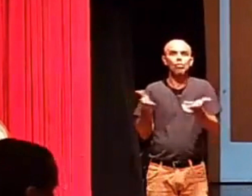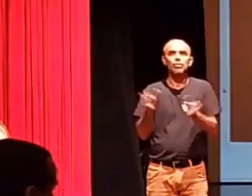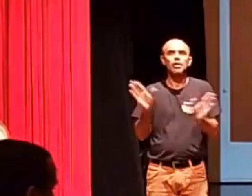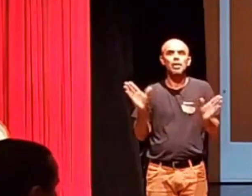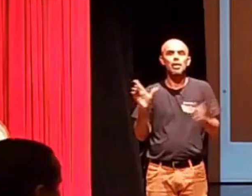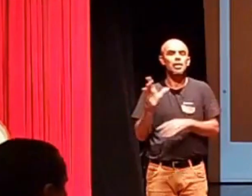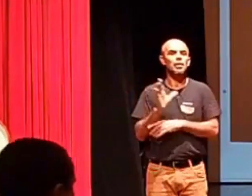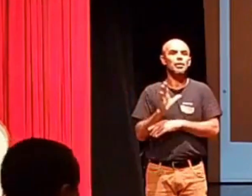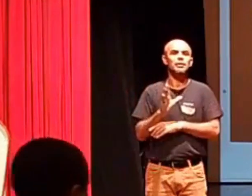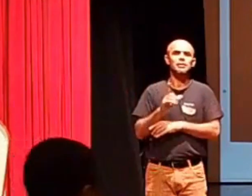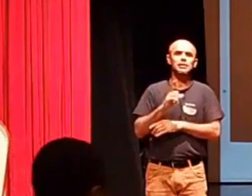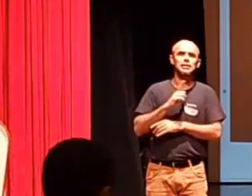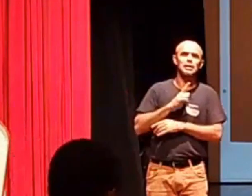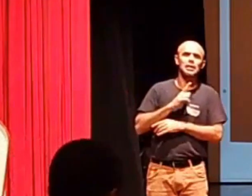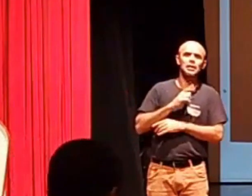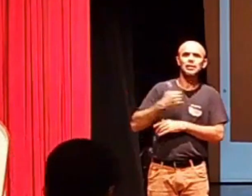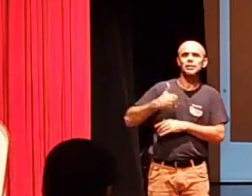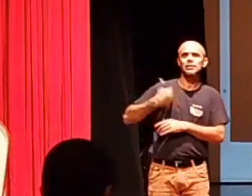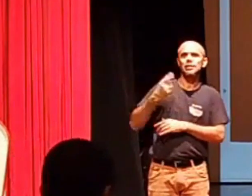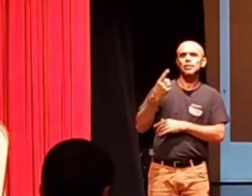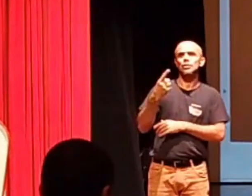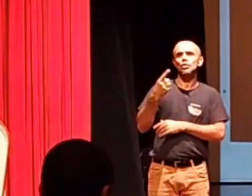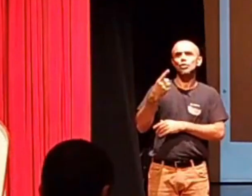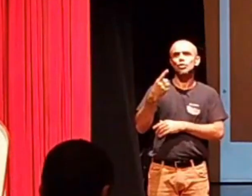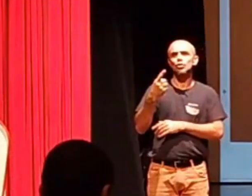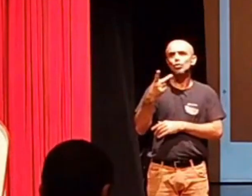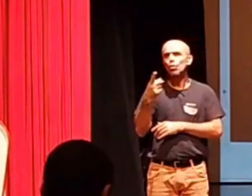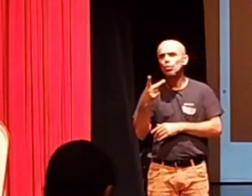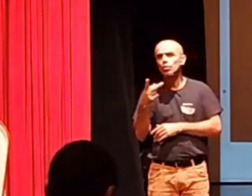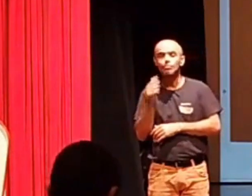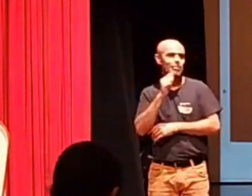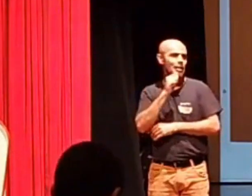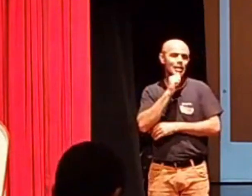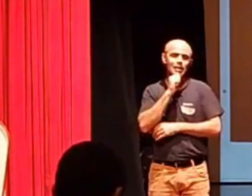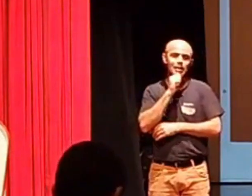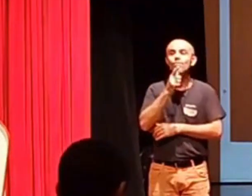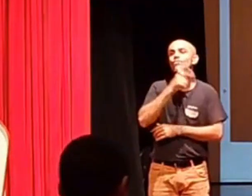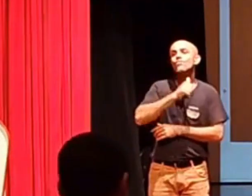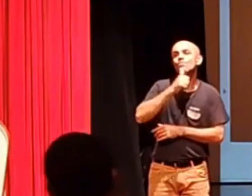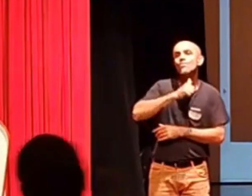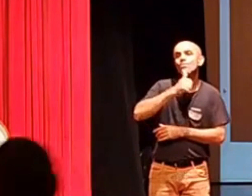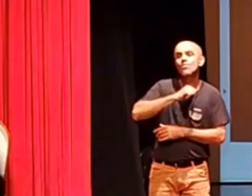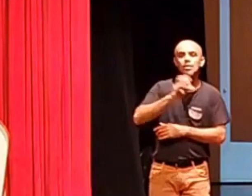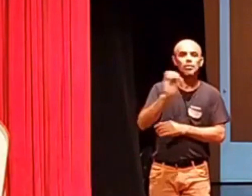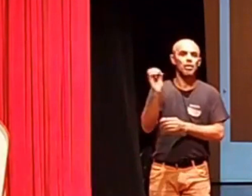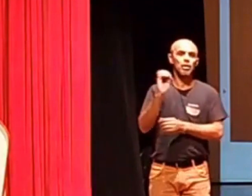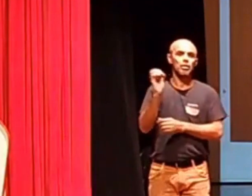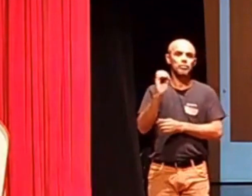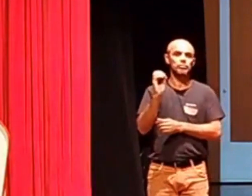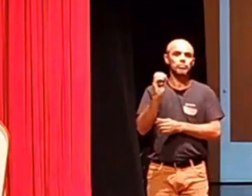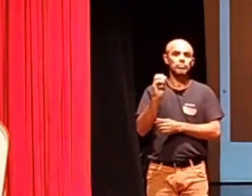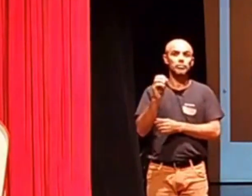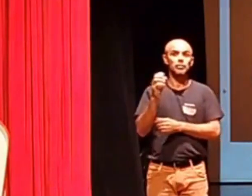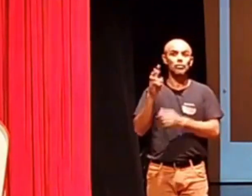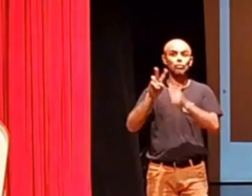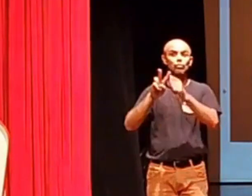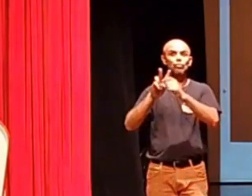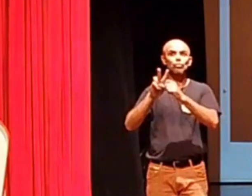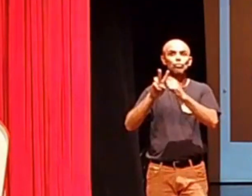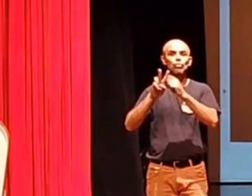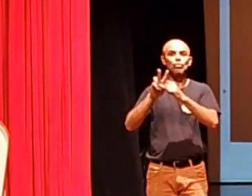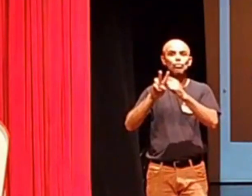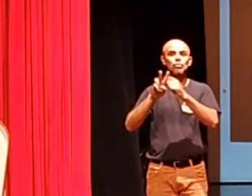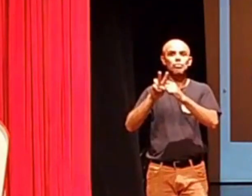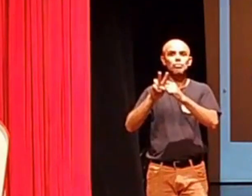ela tem 12 anos, ainda não menstruou e ela está com 20 graus. Daqui a 2 meses, ela está